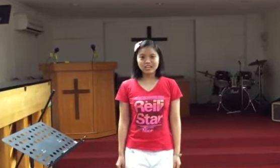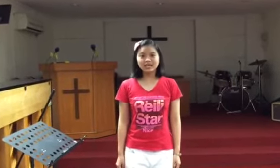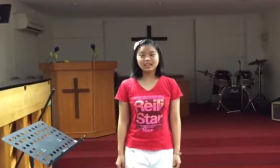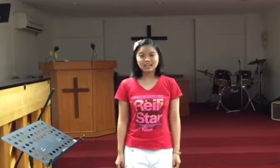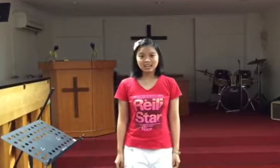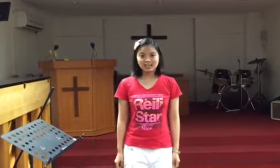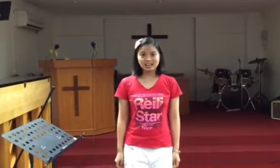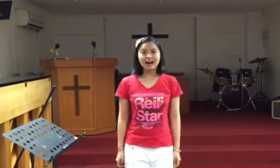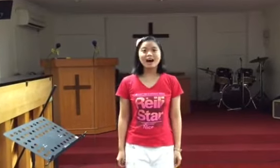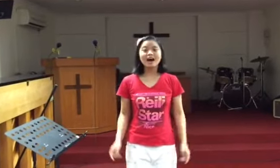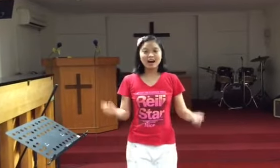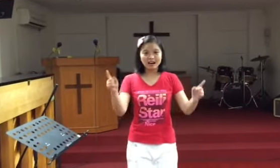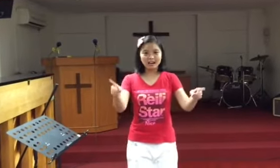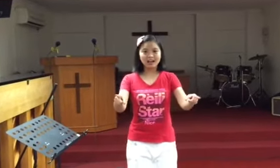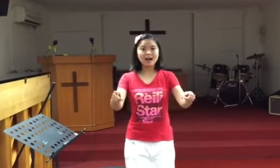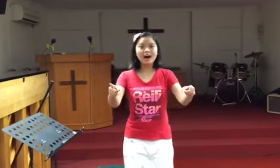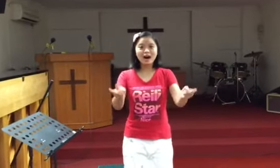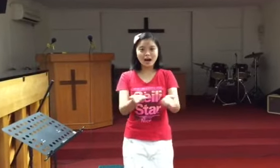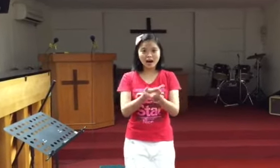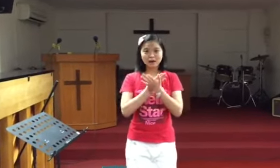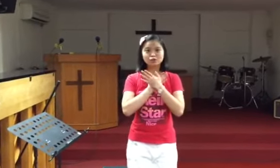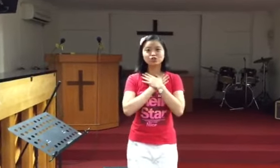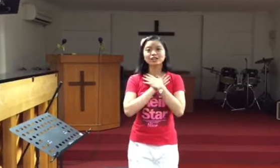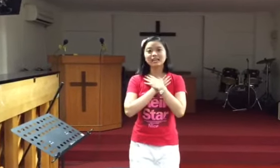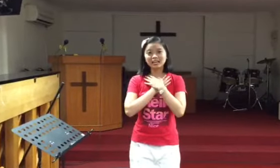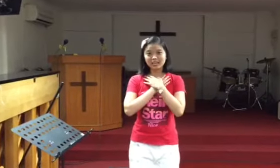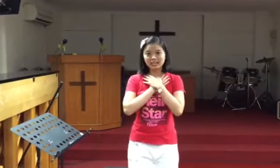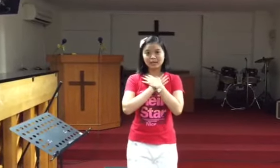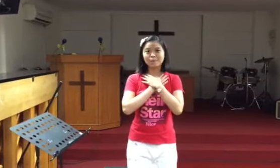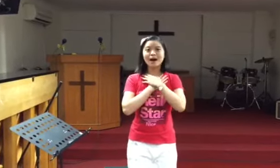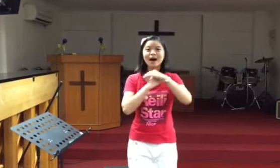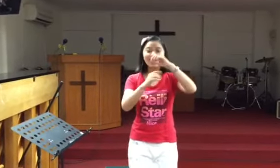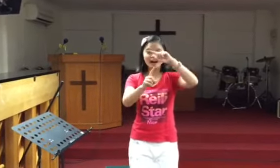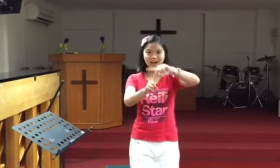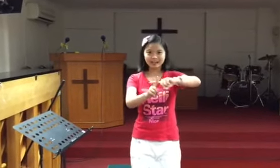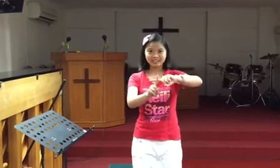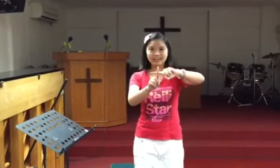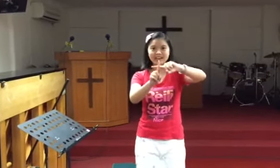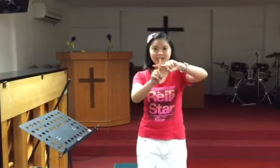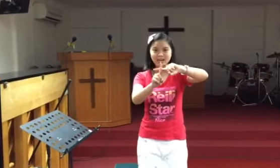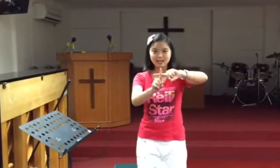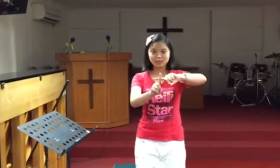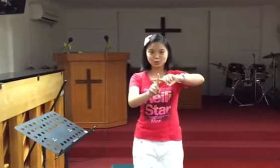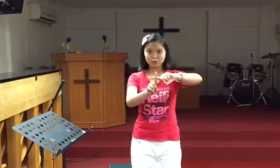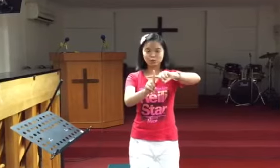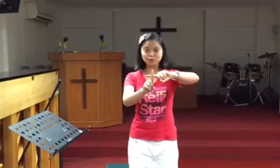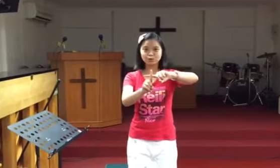Jika kau tri-ma-ya-su,